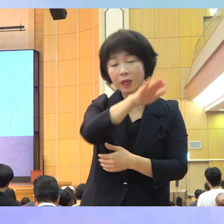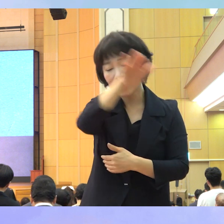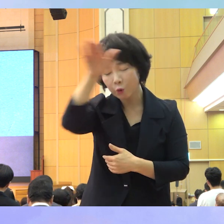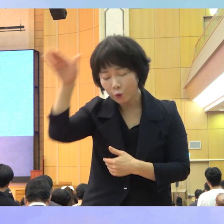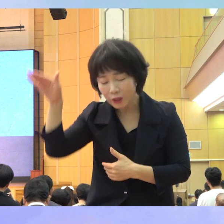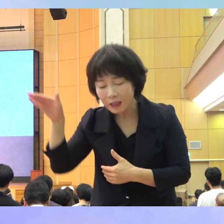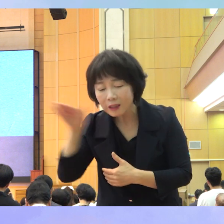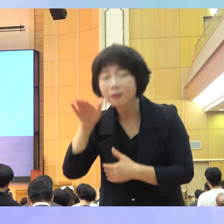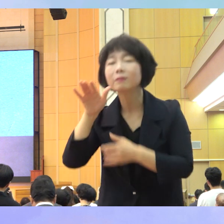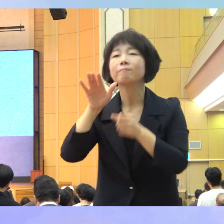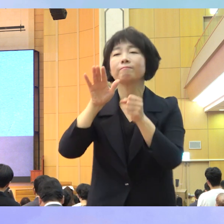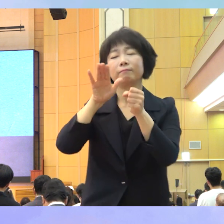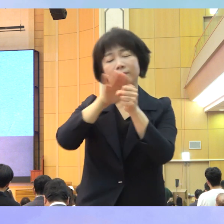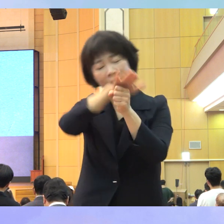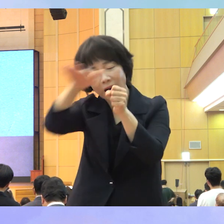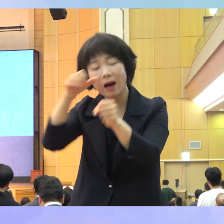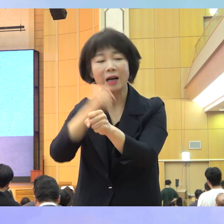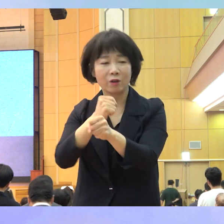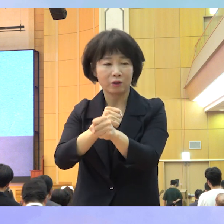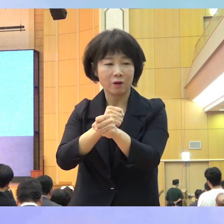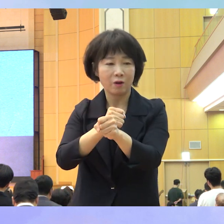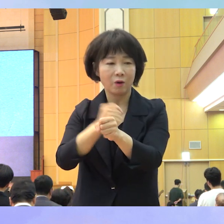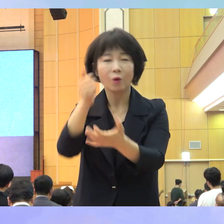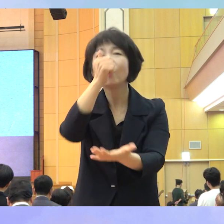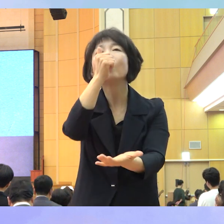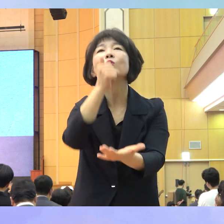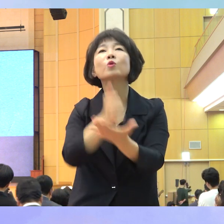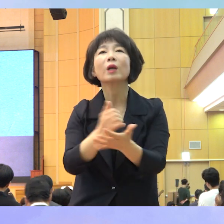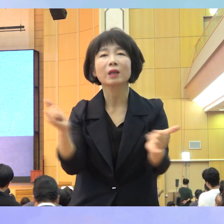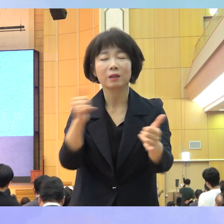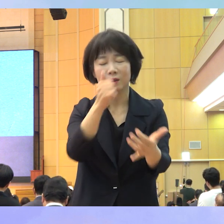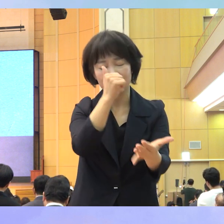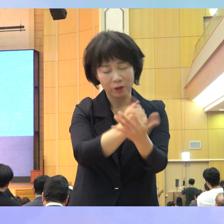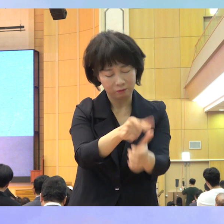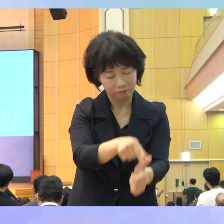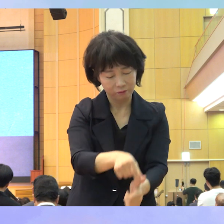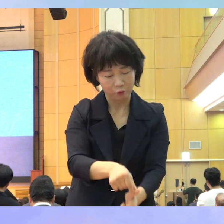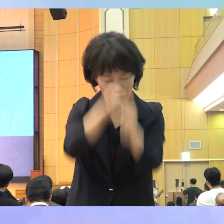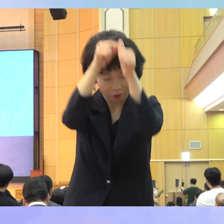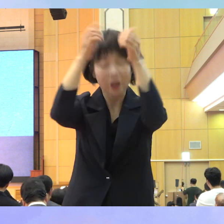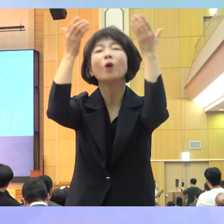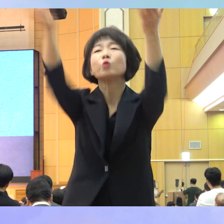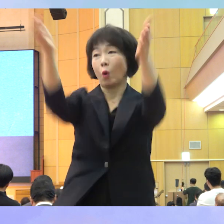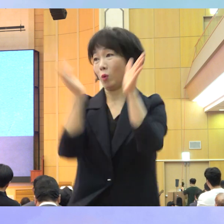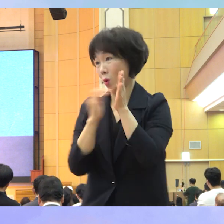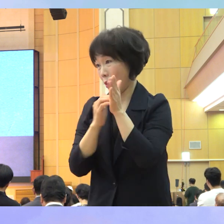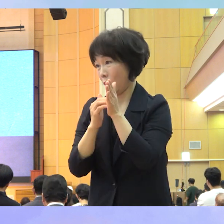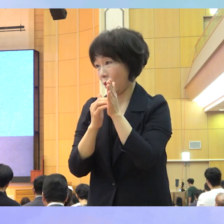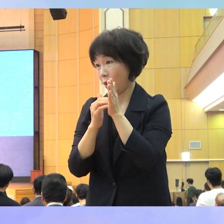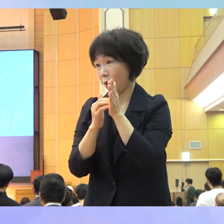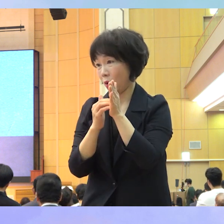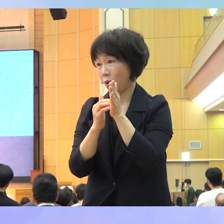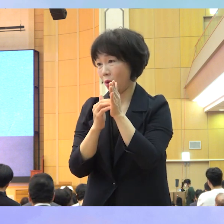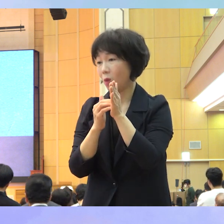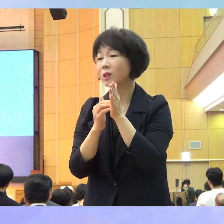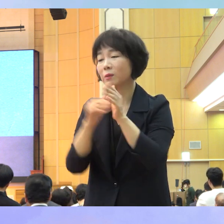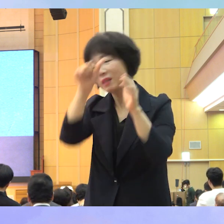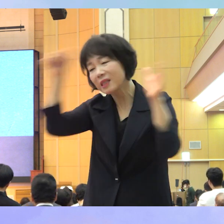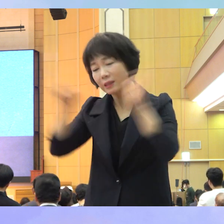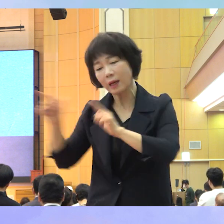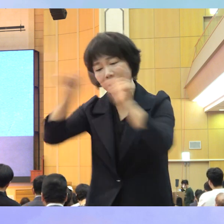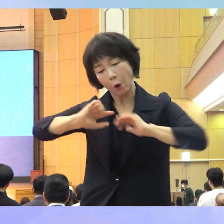우리를 사랑하셔서 죄인 된 우리를 구하셨고 이 광야 생활